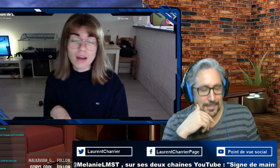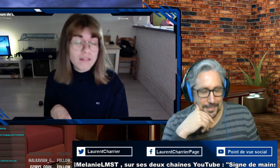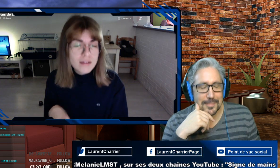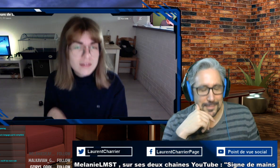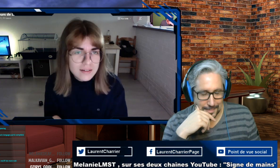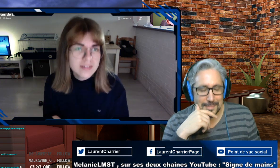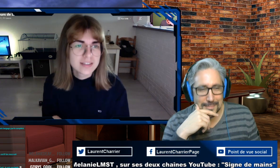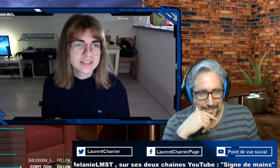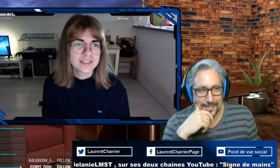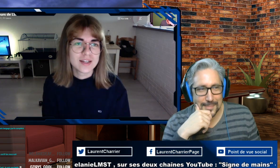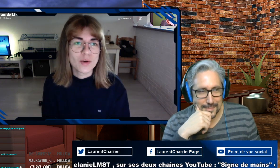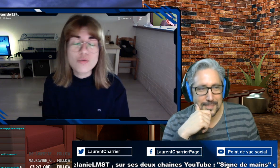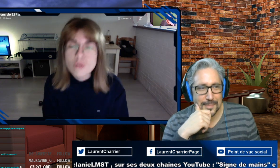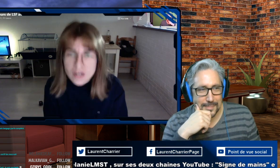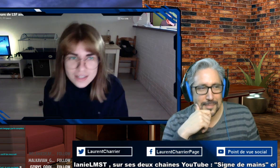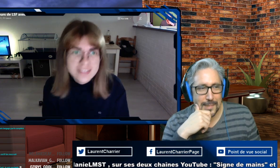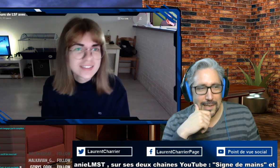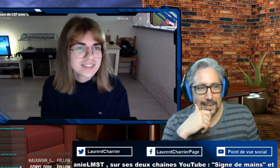Des fois,